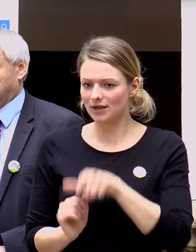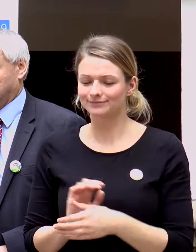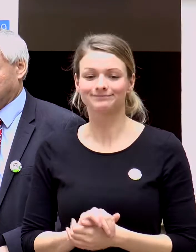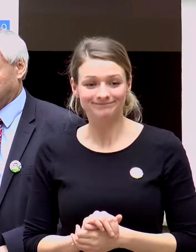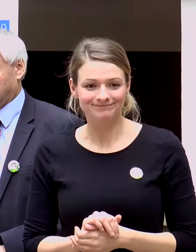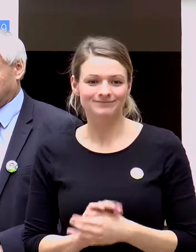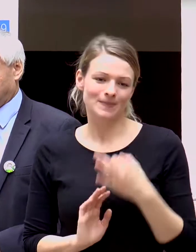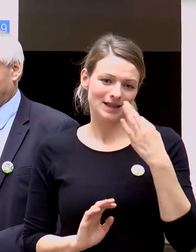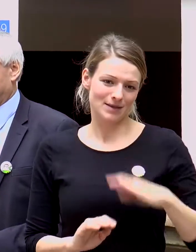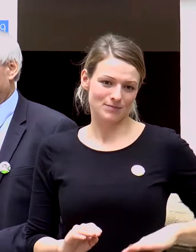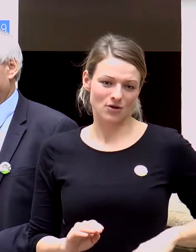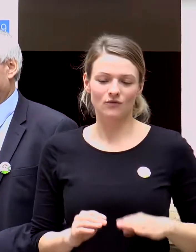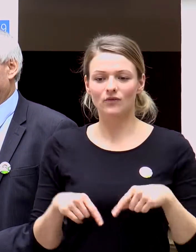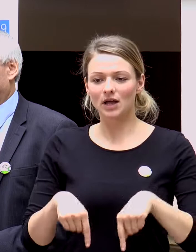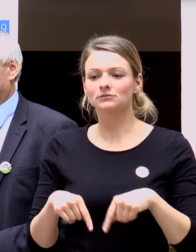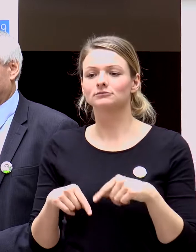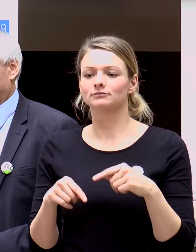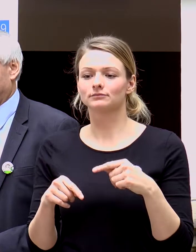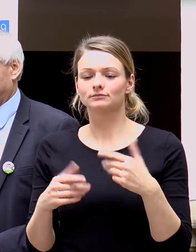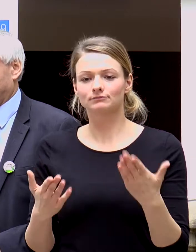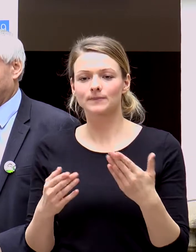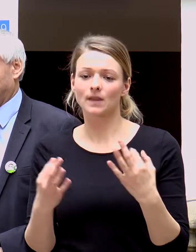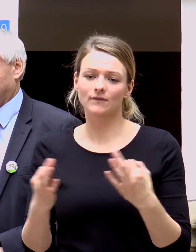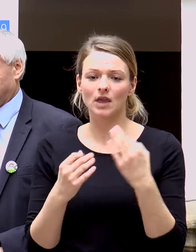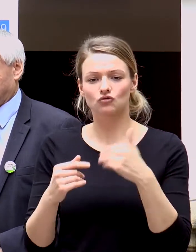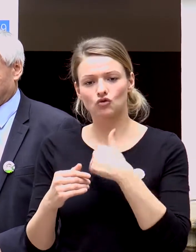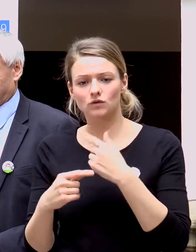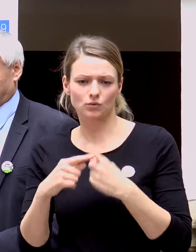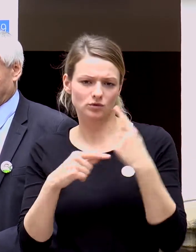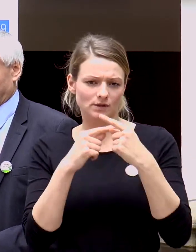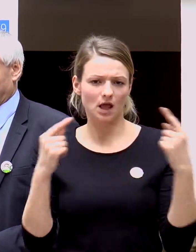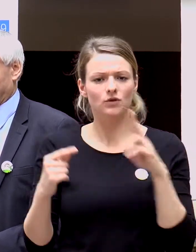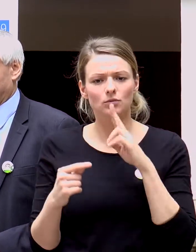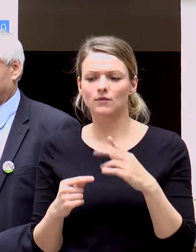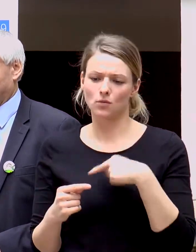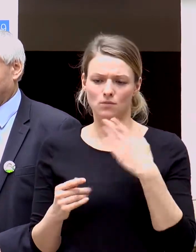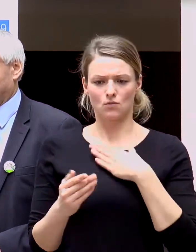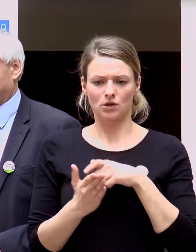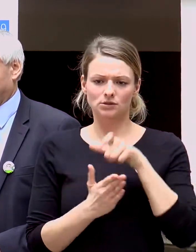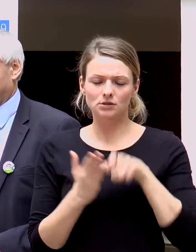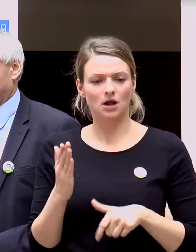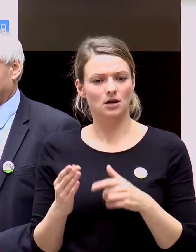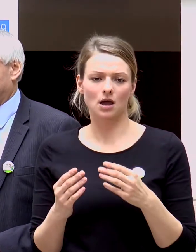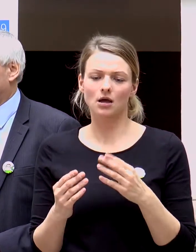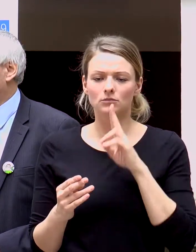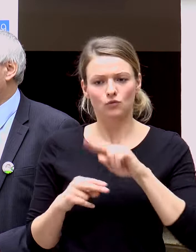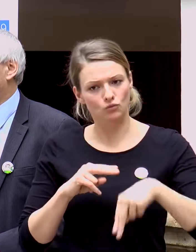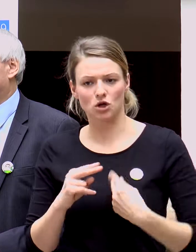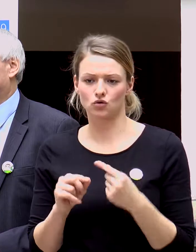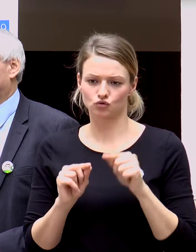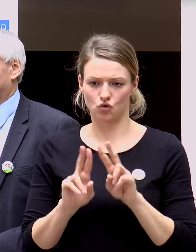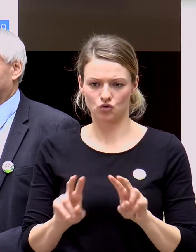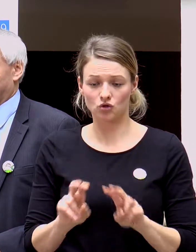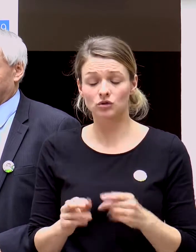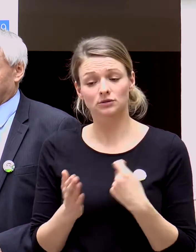Dámy a pánové, školství a oblast vzdělávání je dlouhodobou prioritou TOP 09, proto máme některé